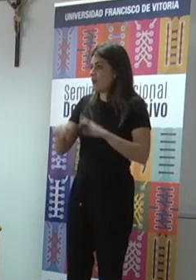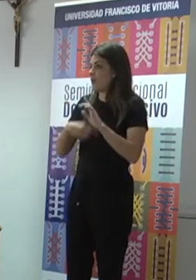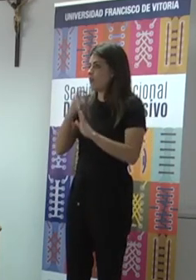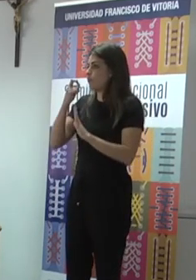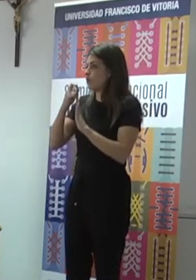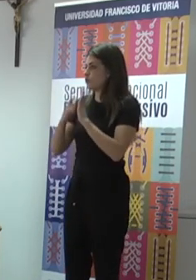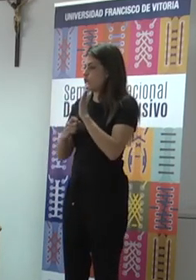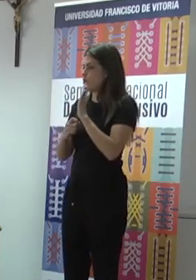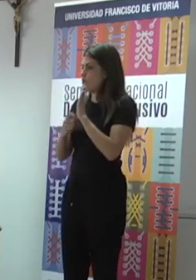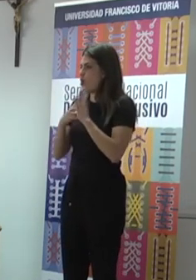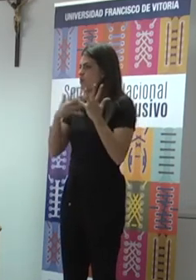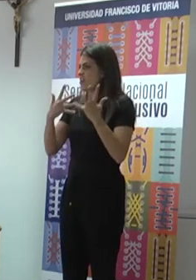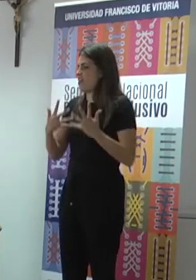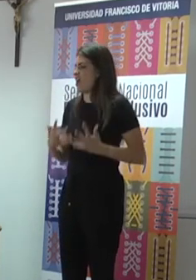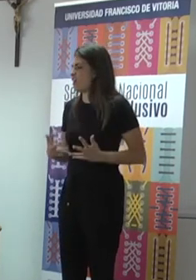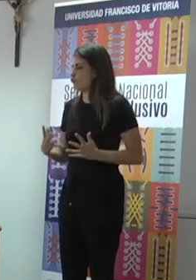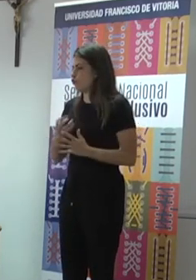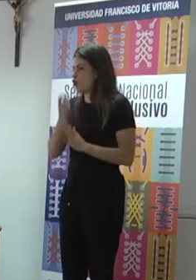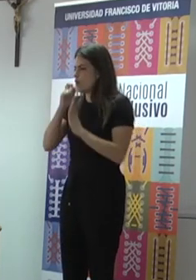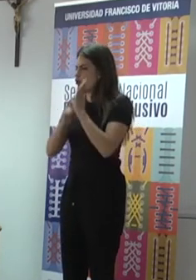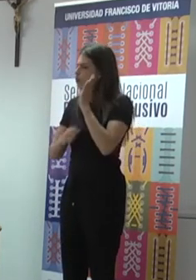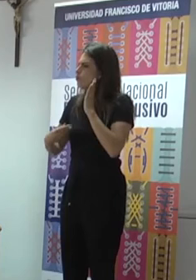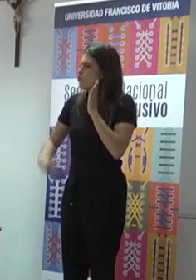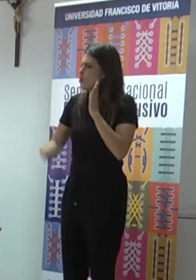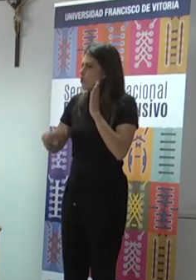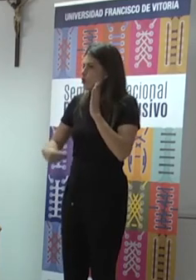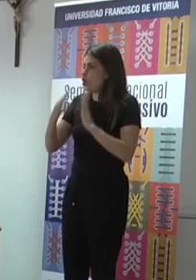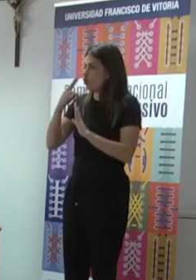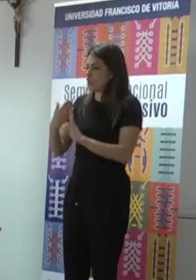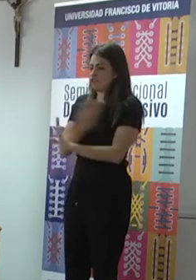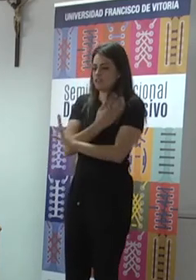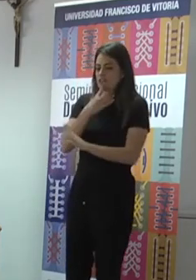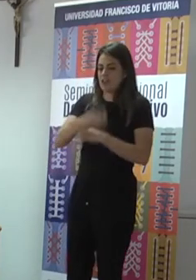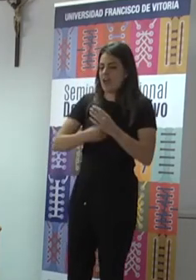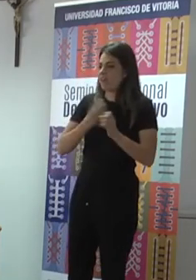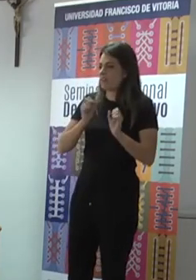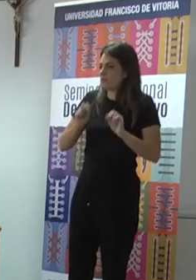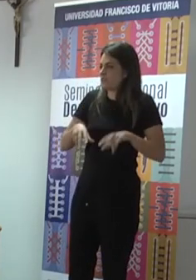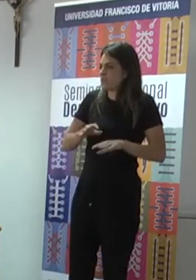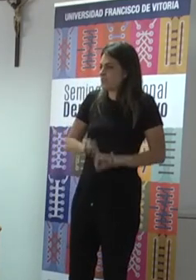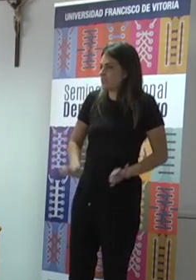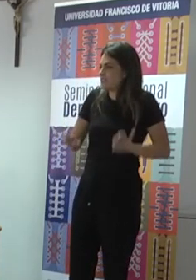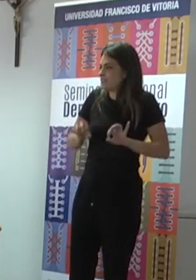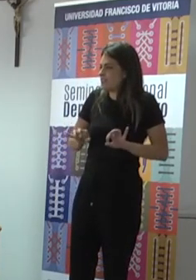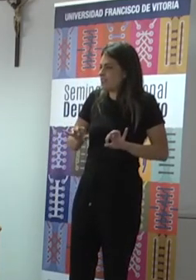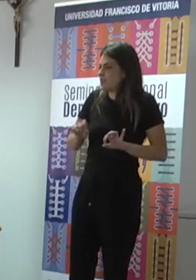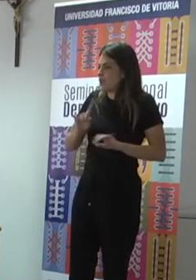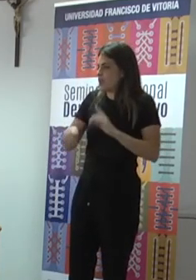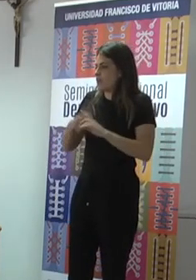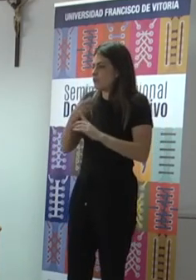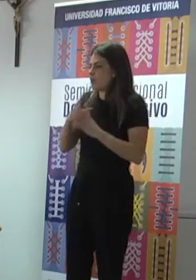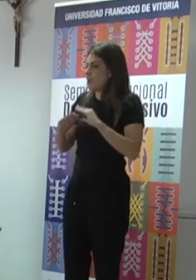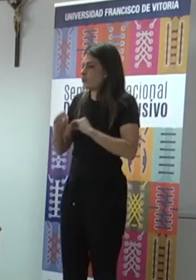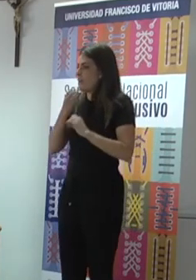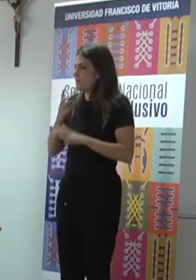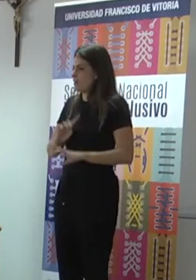decir todo 10, pero no fue así, pero muy buenas notas. 2 años sin hacer nada, es que algo fallaba ahí, que no me las adaptaron bien, porque no sé, yo